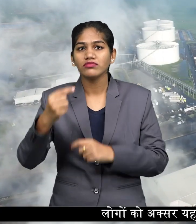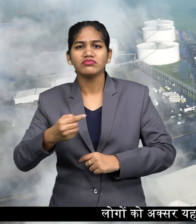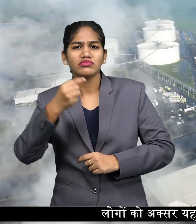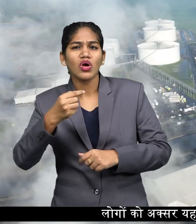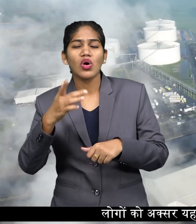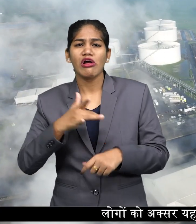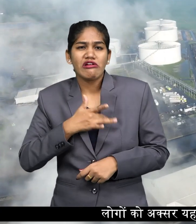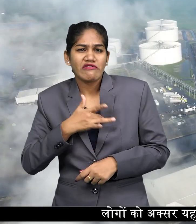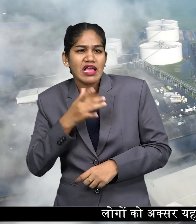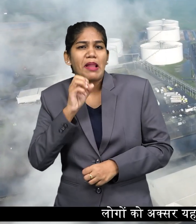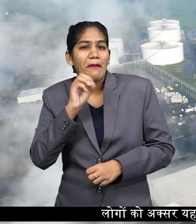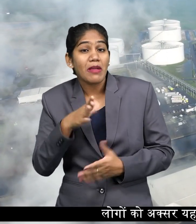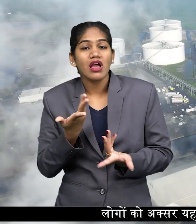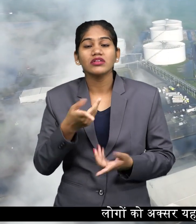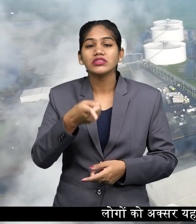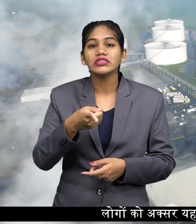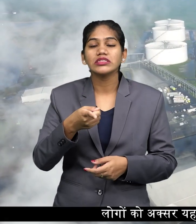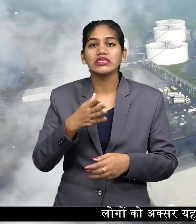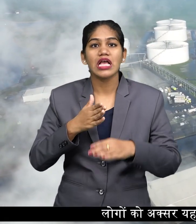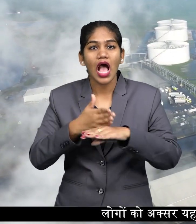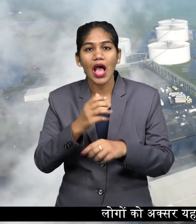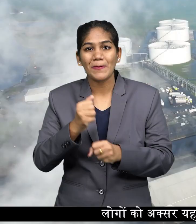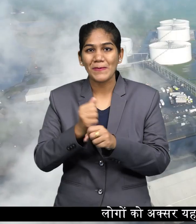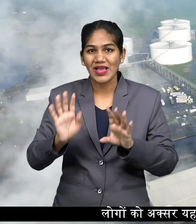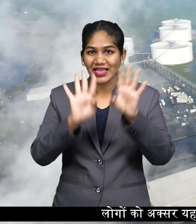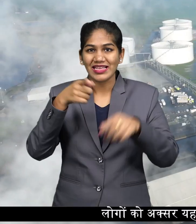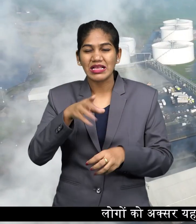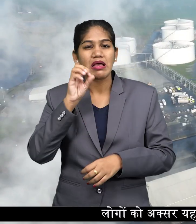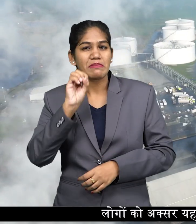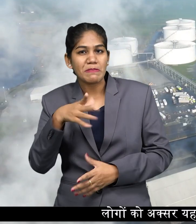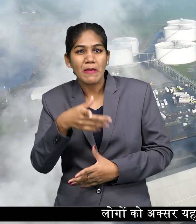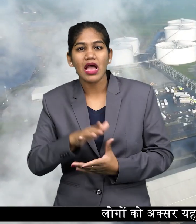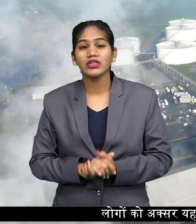लोगों को अक्सर यह सुनकर बुरा लगता है कि बचपन से ही हवा की